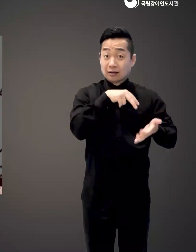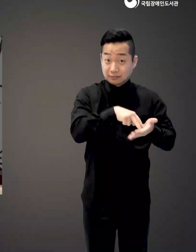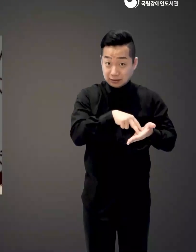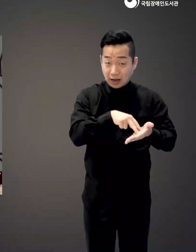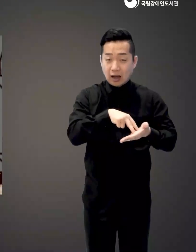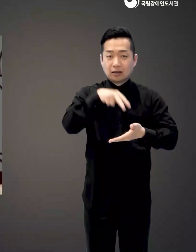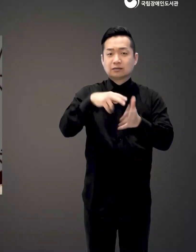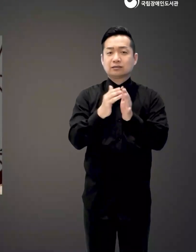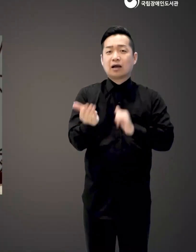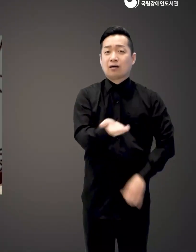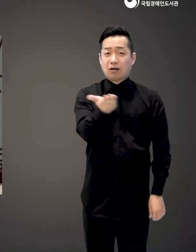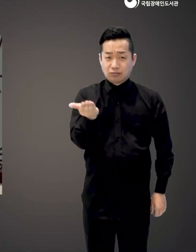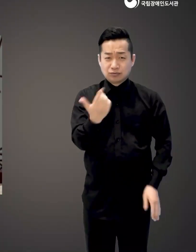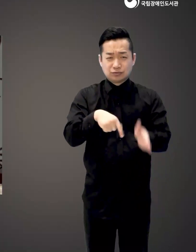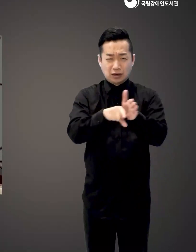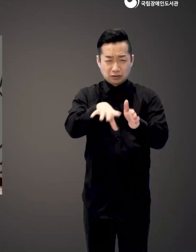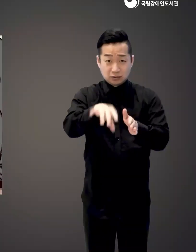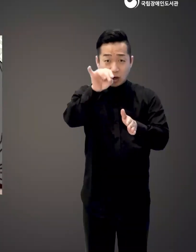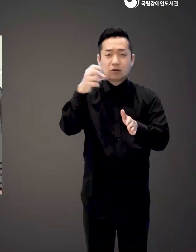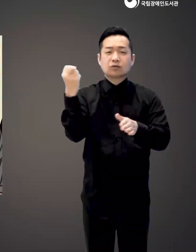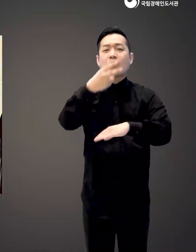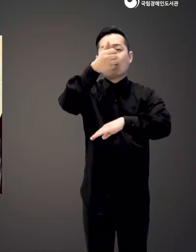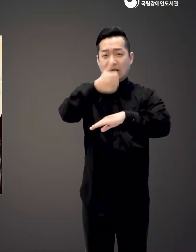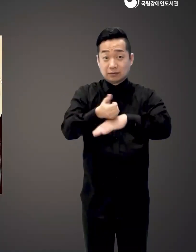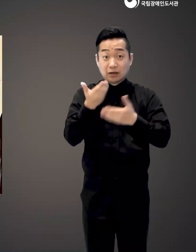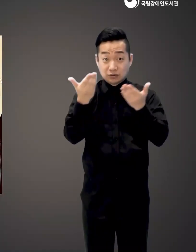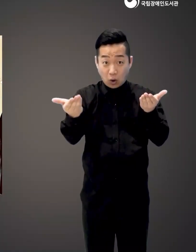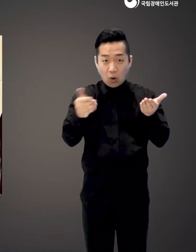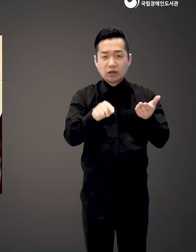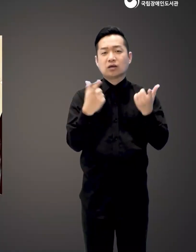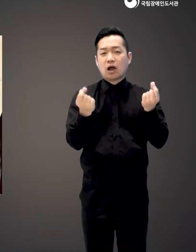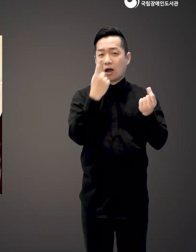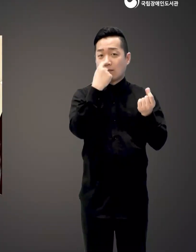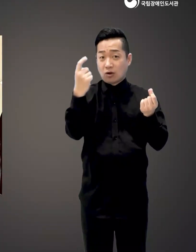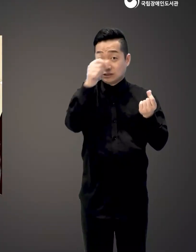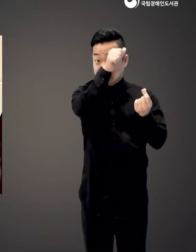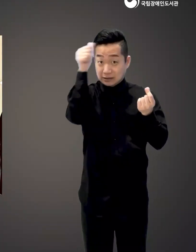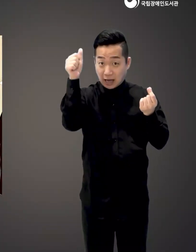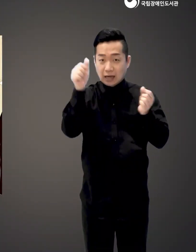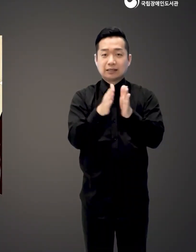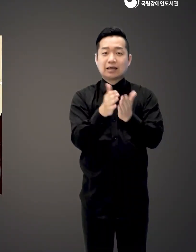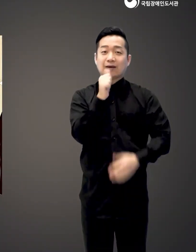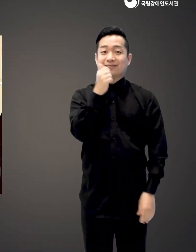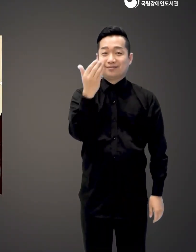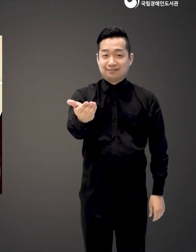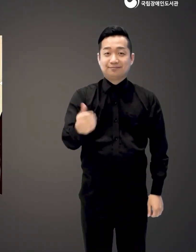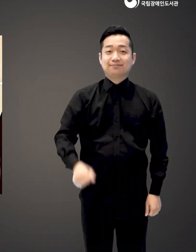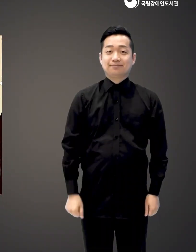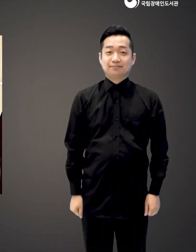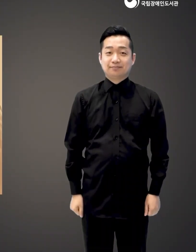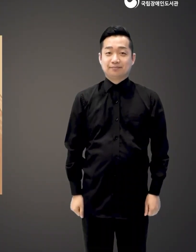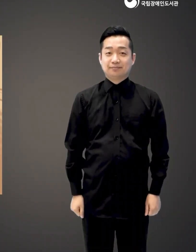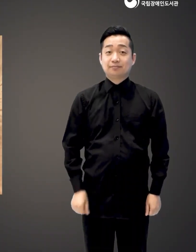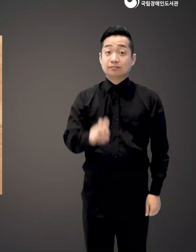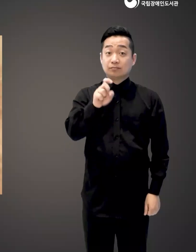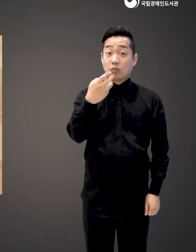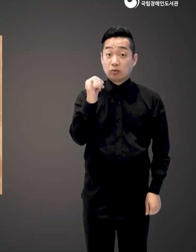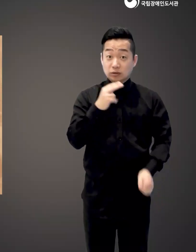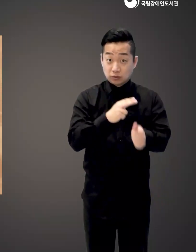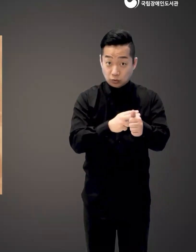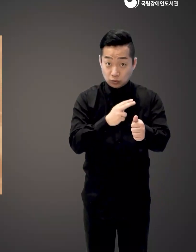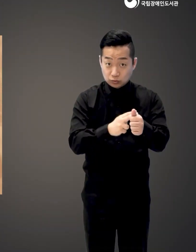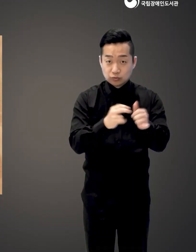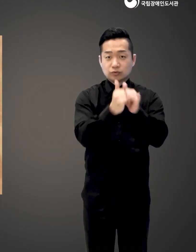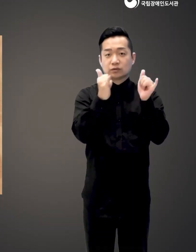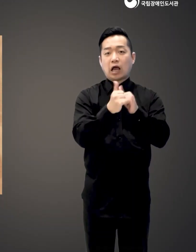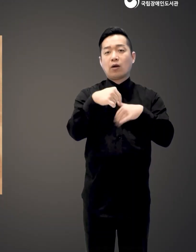독자들에게 처음이자 마지막으로 남긴 이토록 멋진 인생이라니 책을 소개합니다. 모리